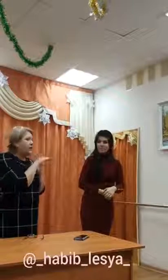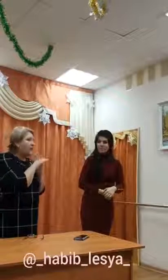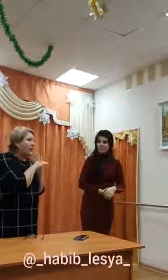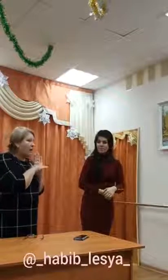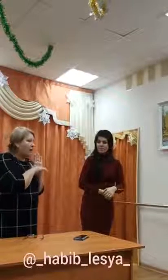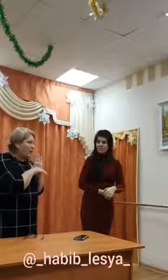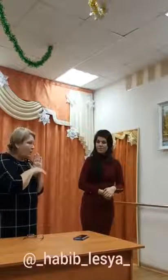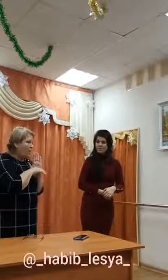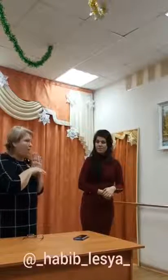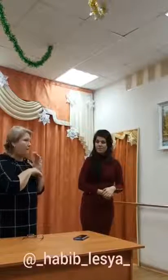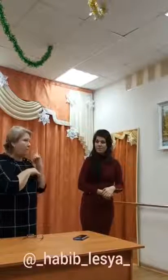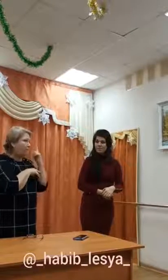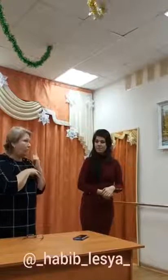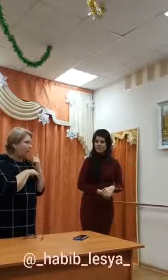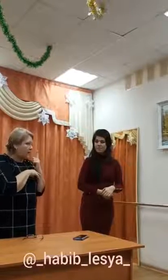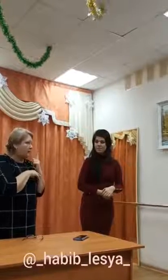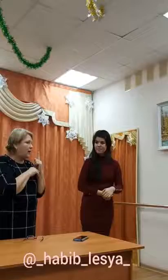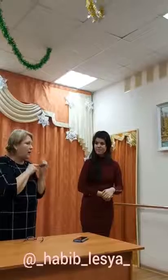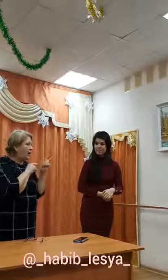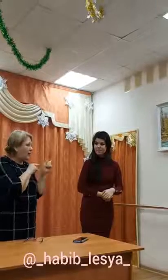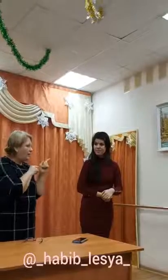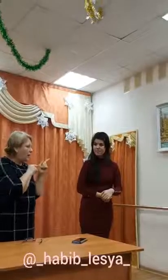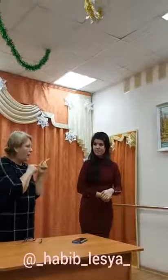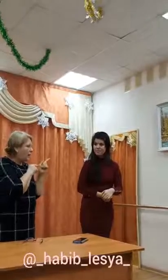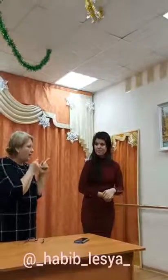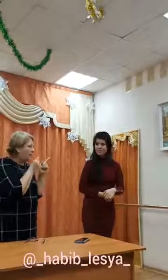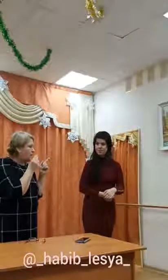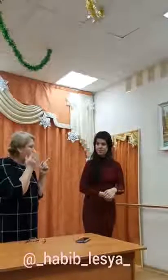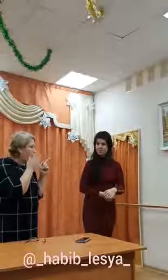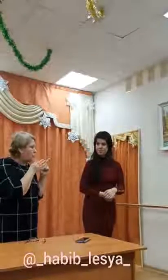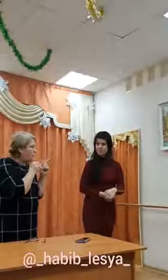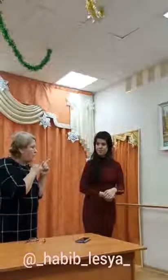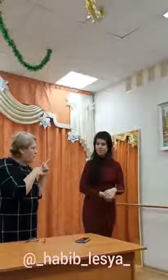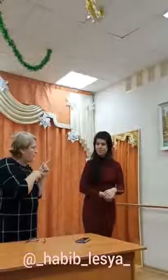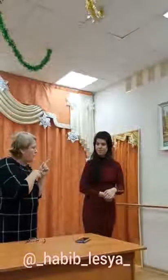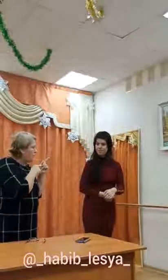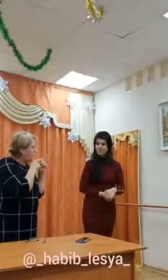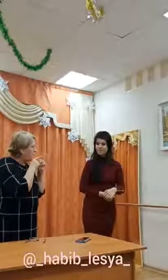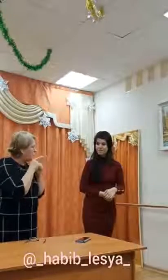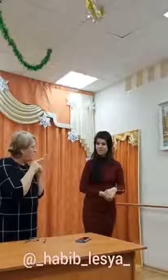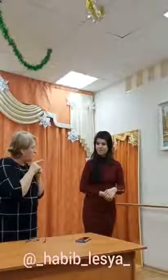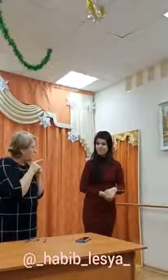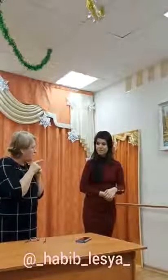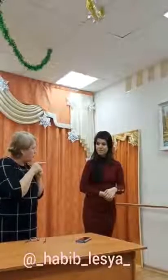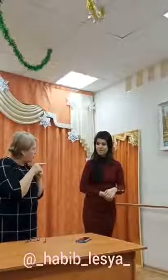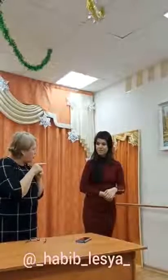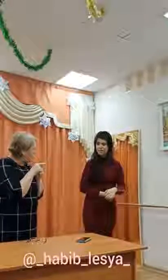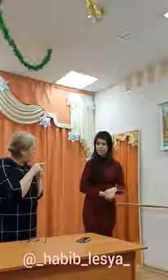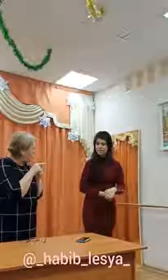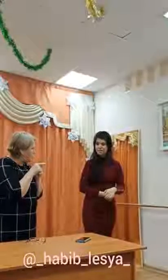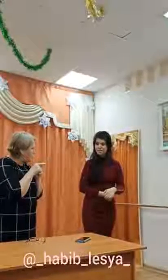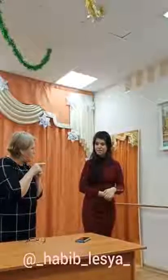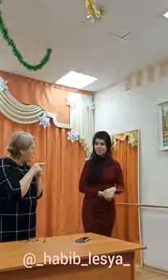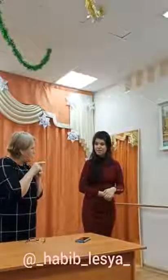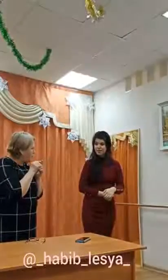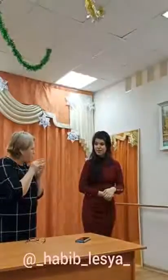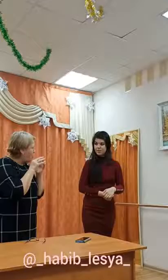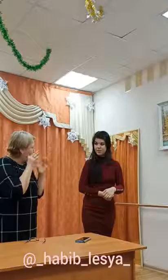такая программа была первая. Когда деньги будут, вы можете перейти на другую программу, нет? Побольше